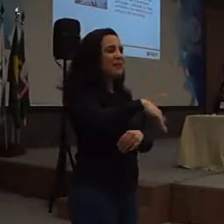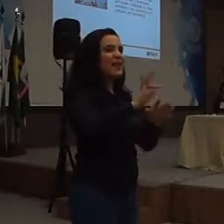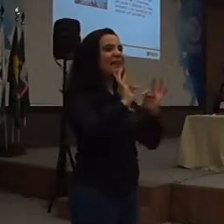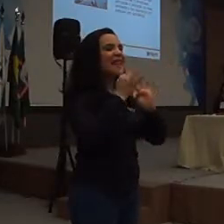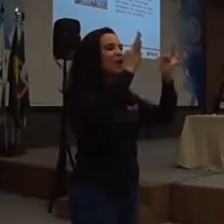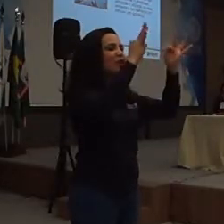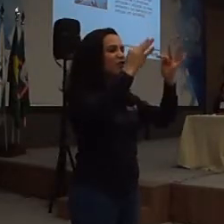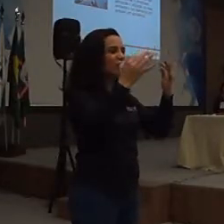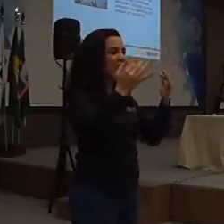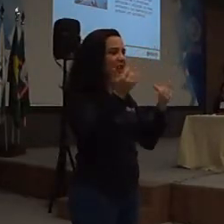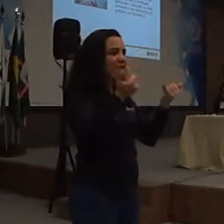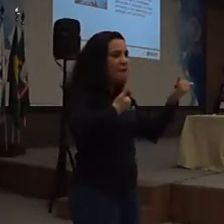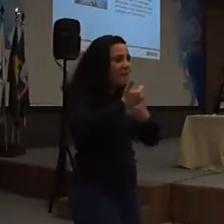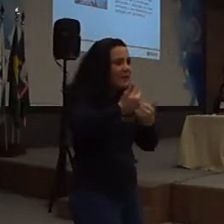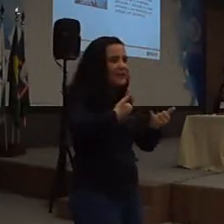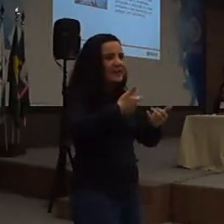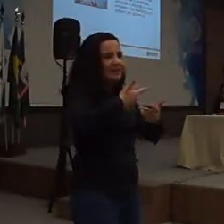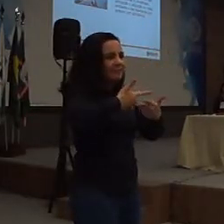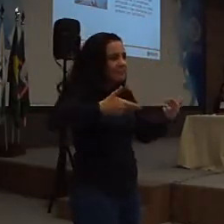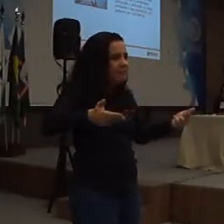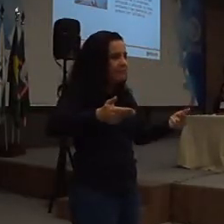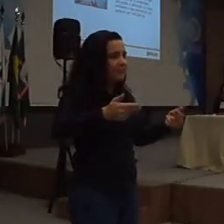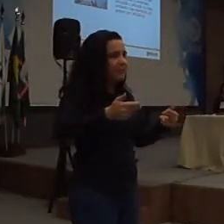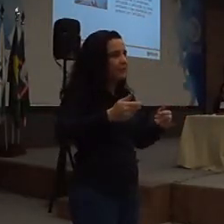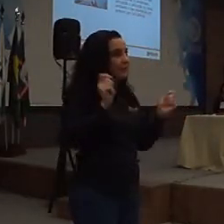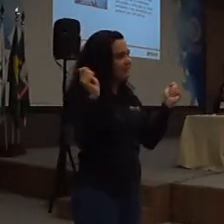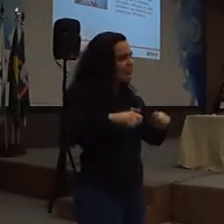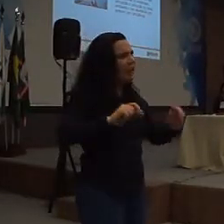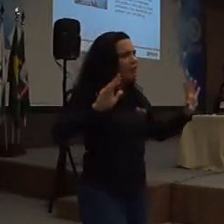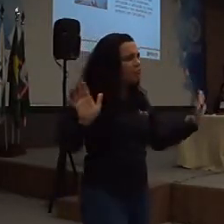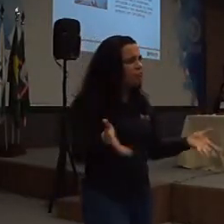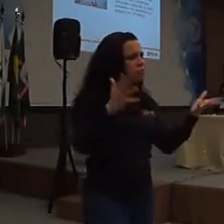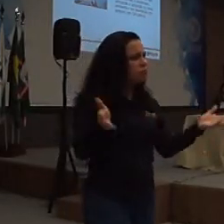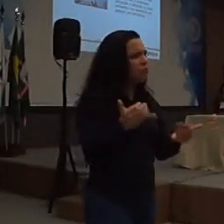investir para o CS, não para jovens. Então, tem que